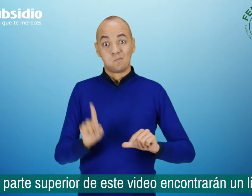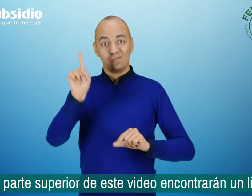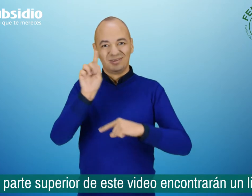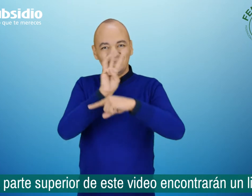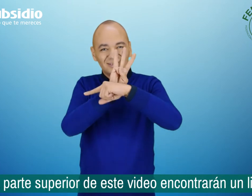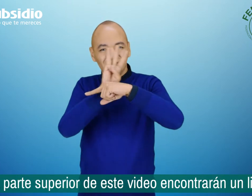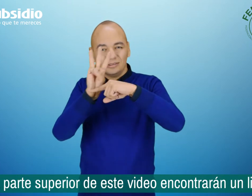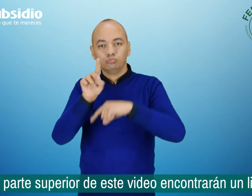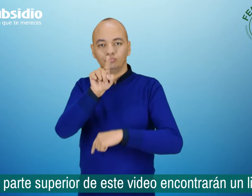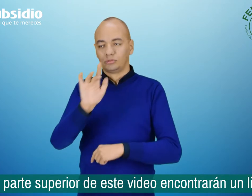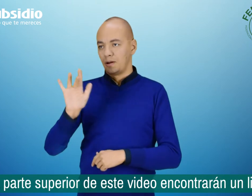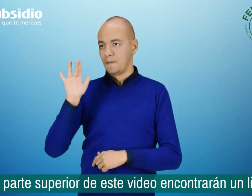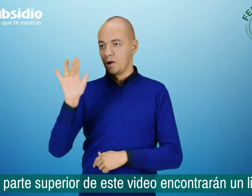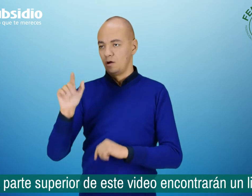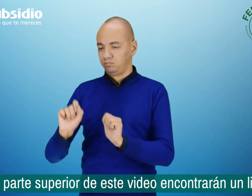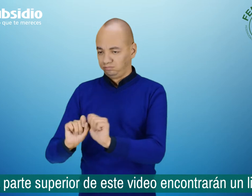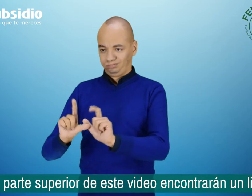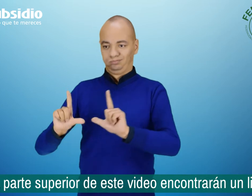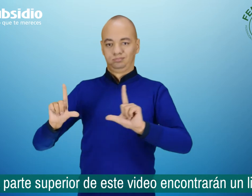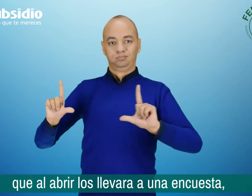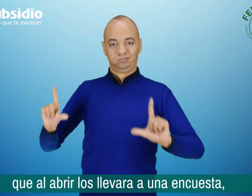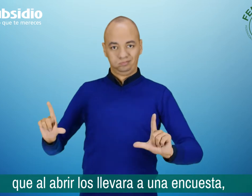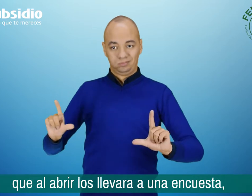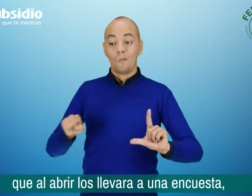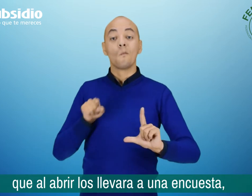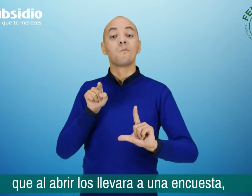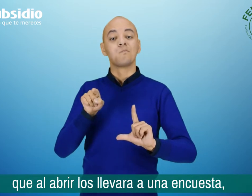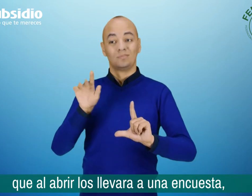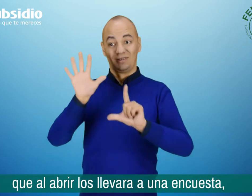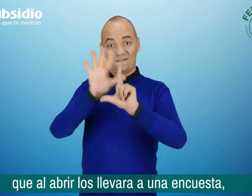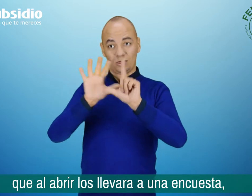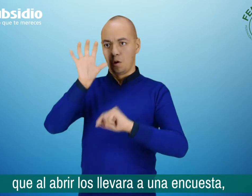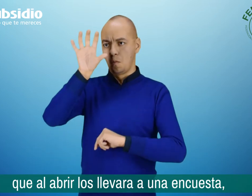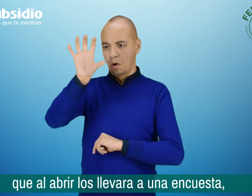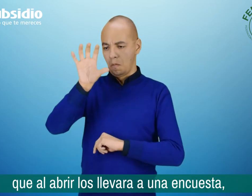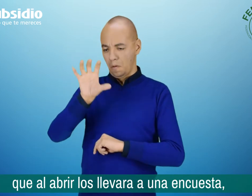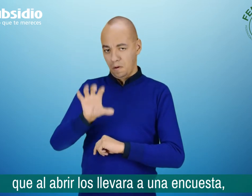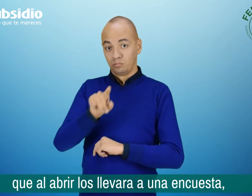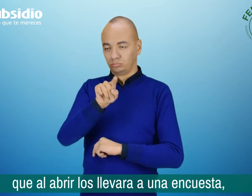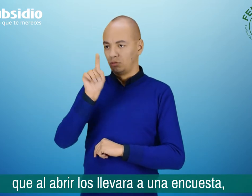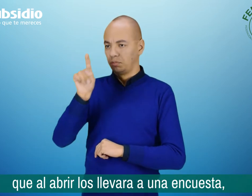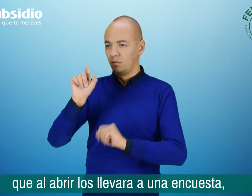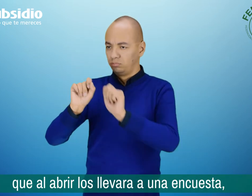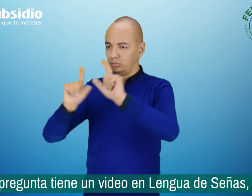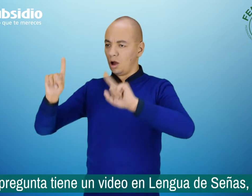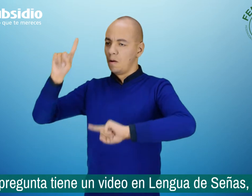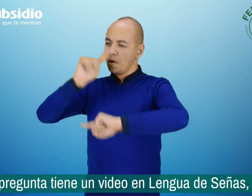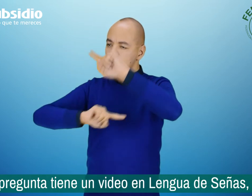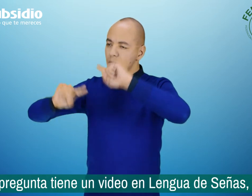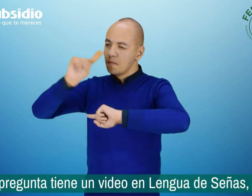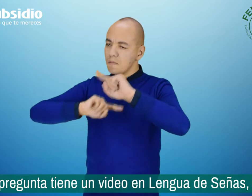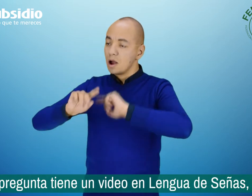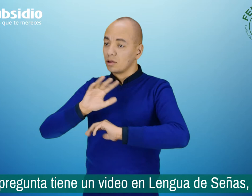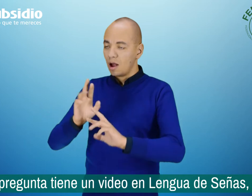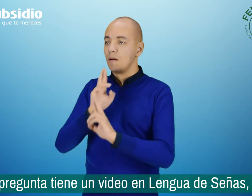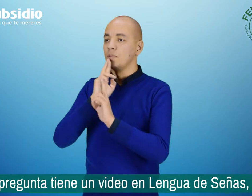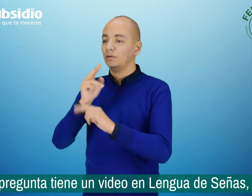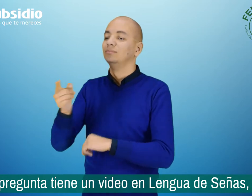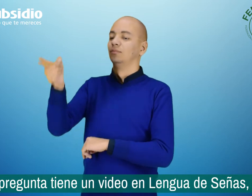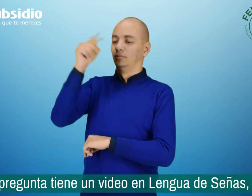superior de este video encontrarán un link que al abrir los llevará a una encuesta. Cada pregunta tiene un video en lengua de